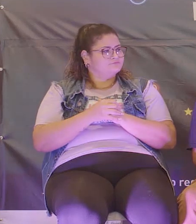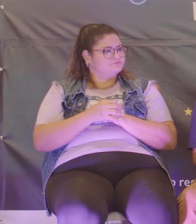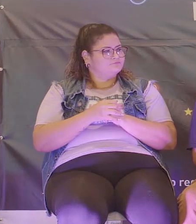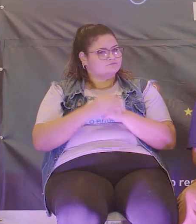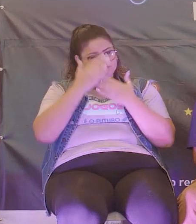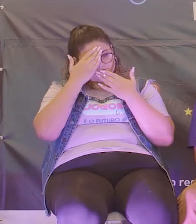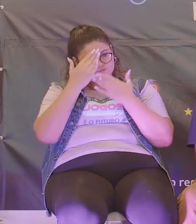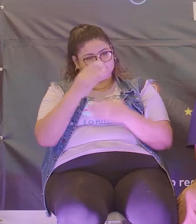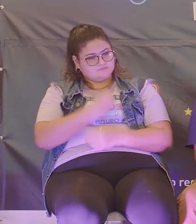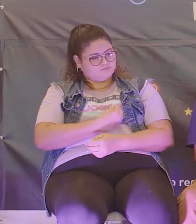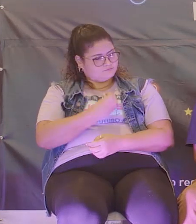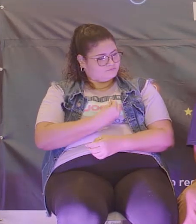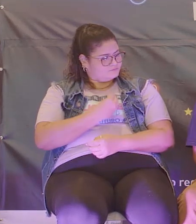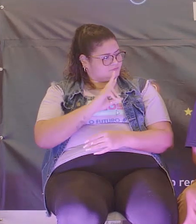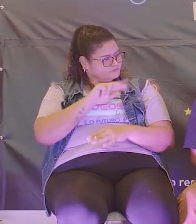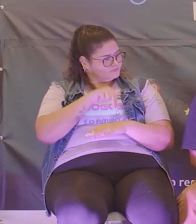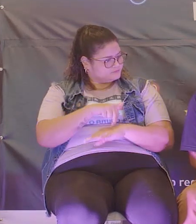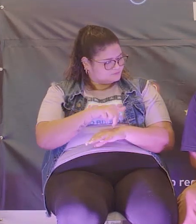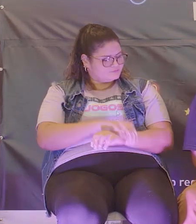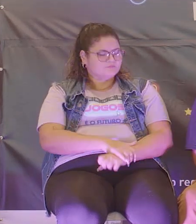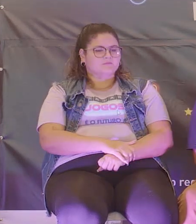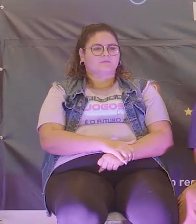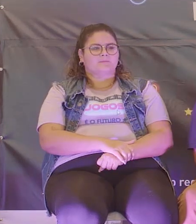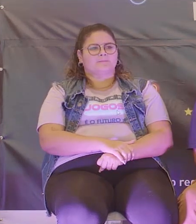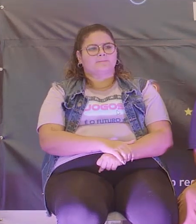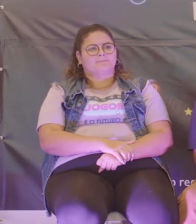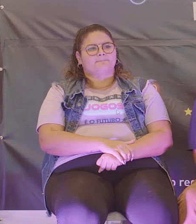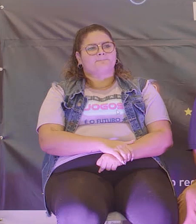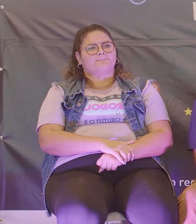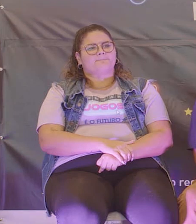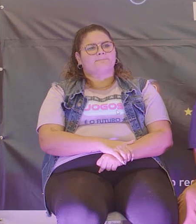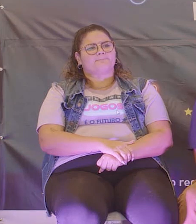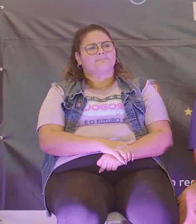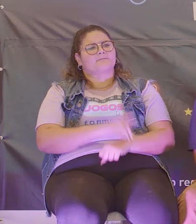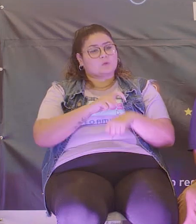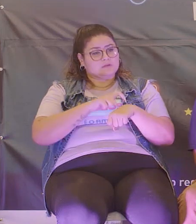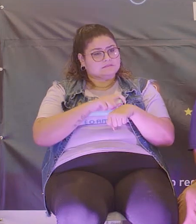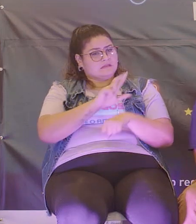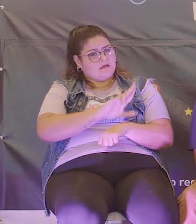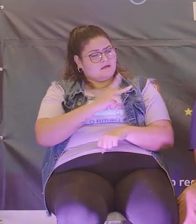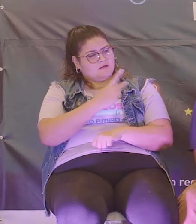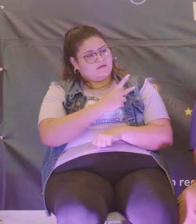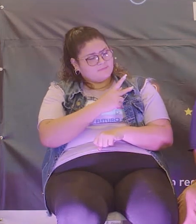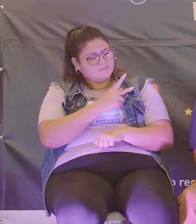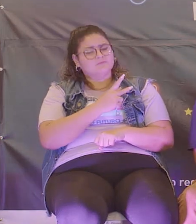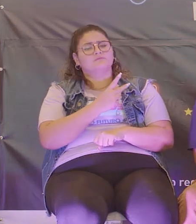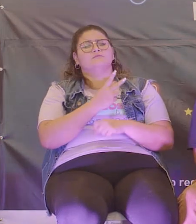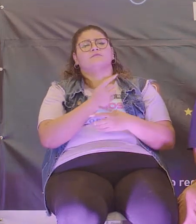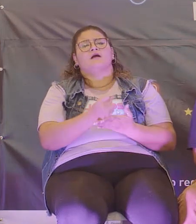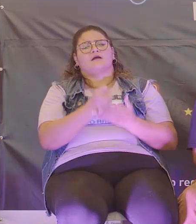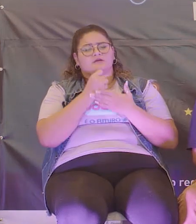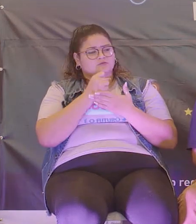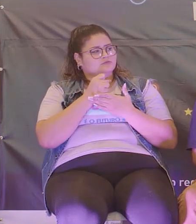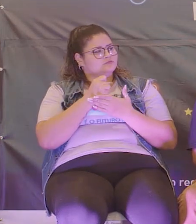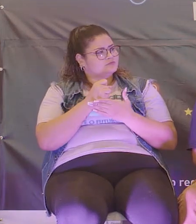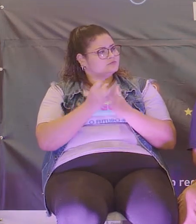Obrigado pela sua presença aqui com a gente, né, cara? Muito obrigado por disponibilizar o seu tempo para nos ajudar aqui, né, no